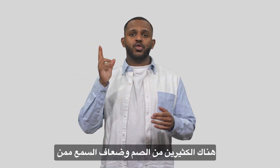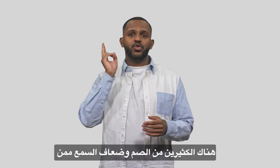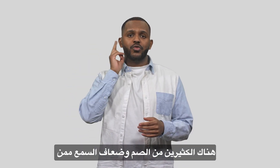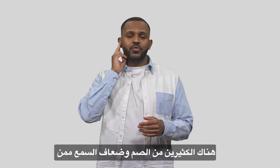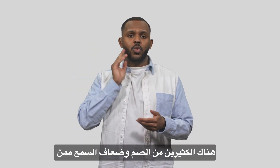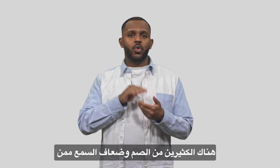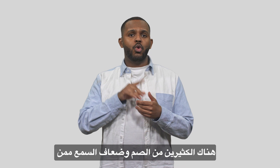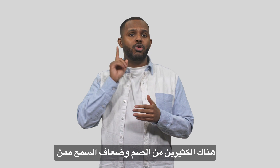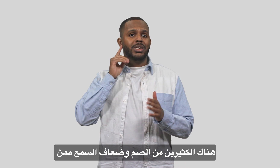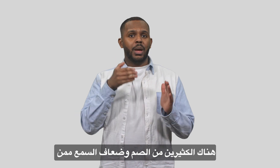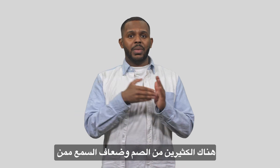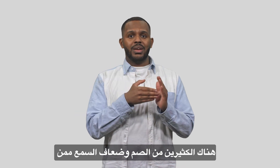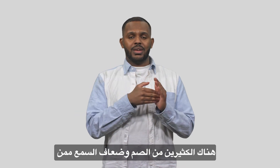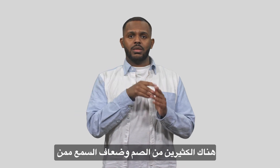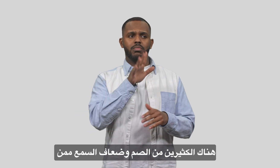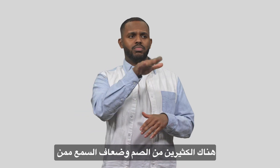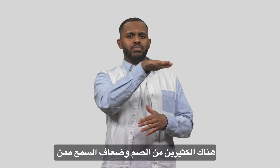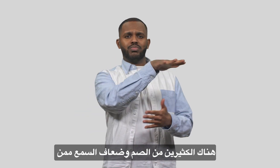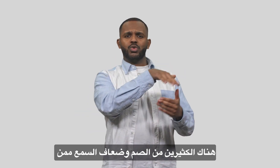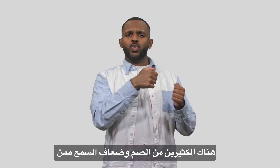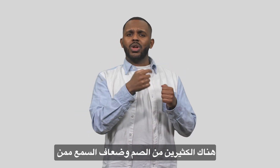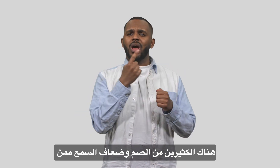هناك الكثيرين من الصم وضعاف السمع